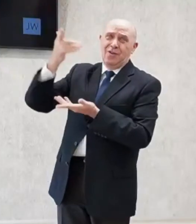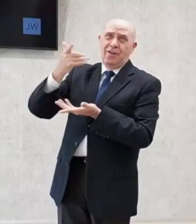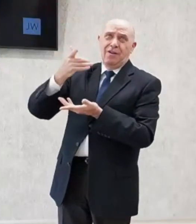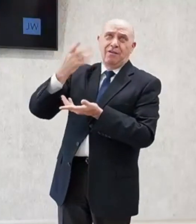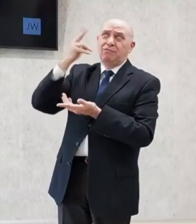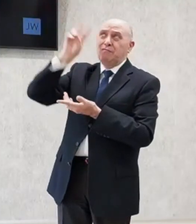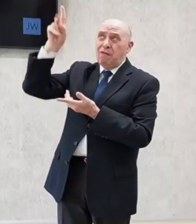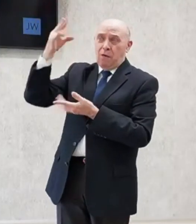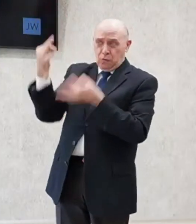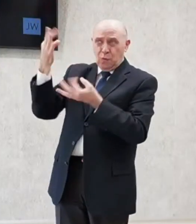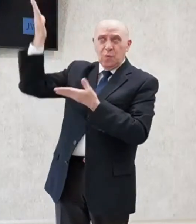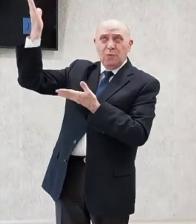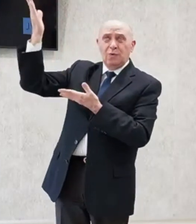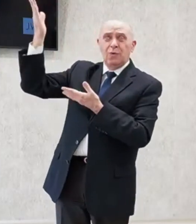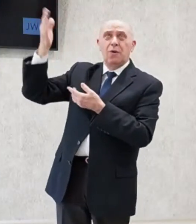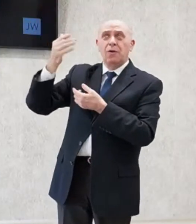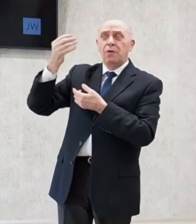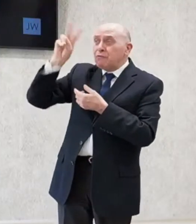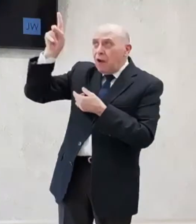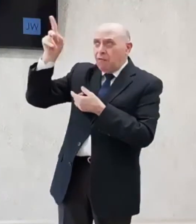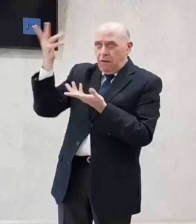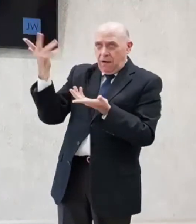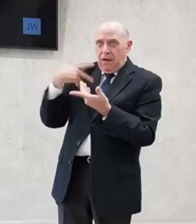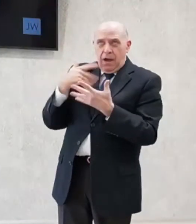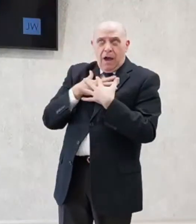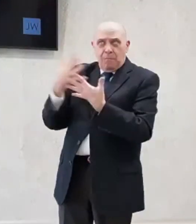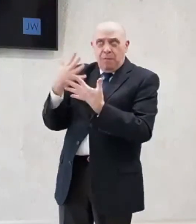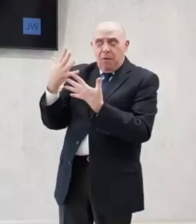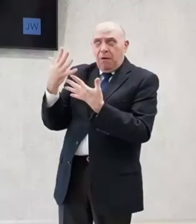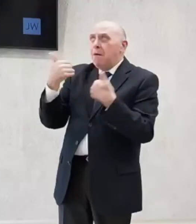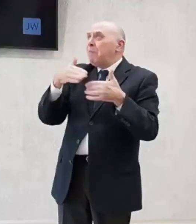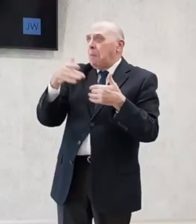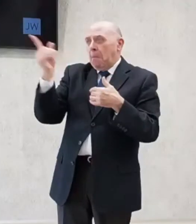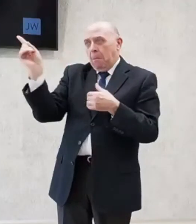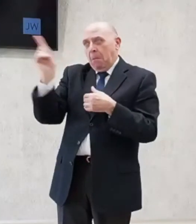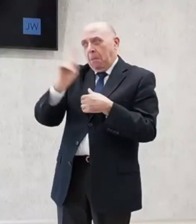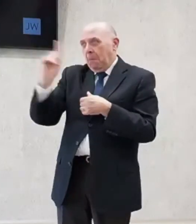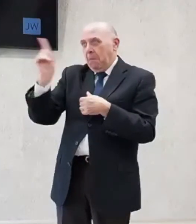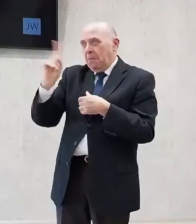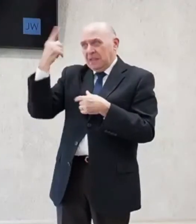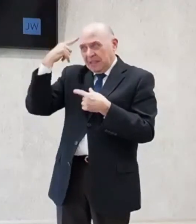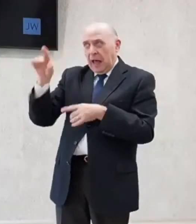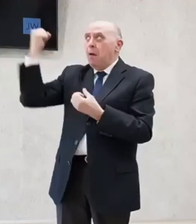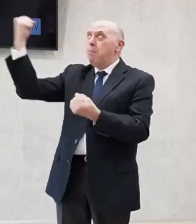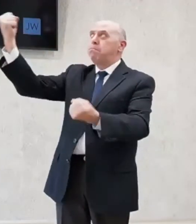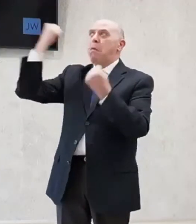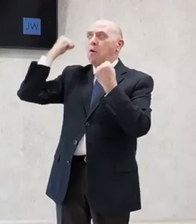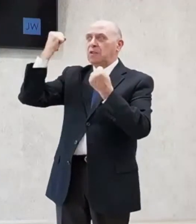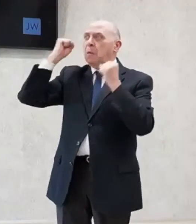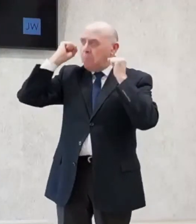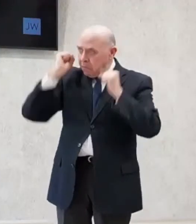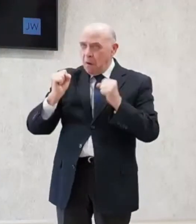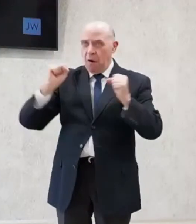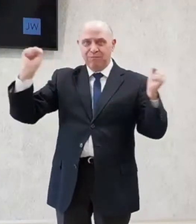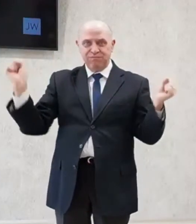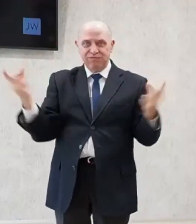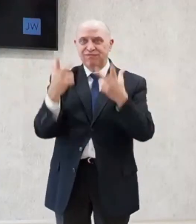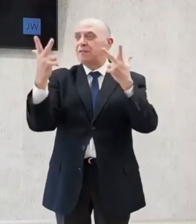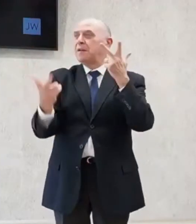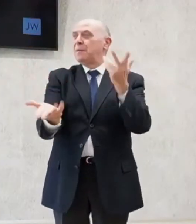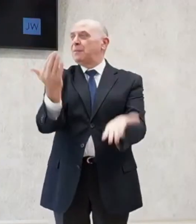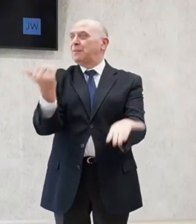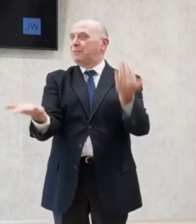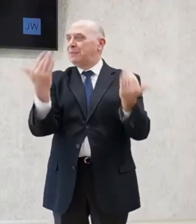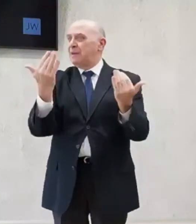come un Dio amorevole come un Dio potente di Nave aveva questa certezza perché attraverso lo studio aveva preso